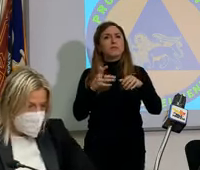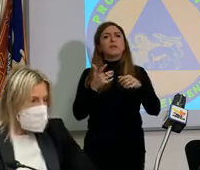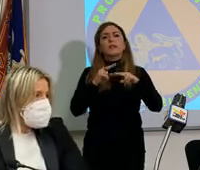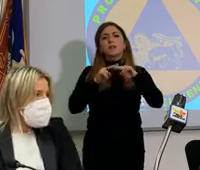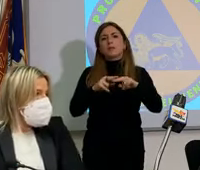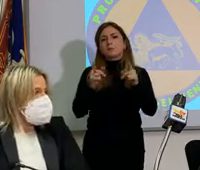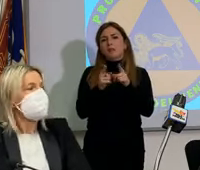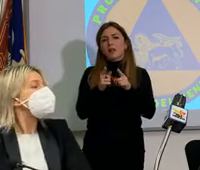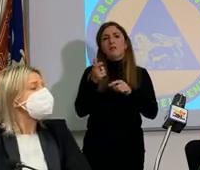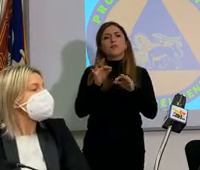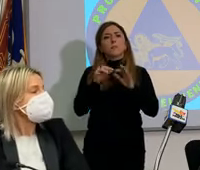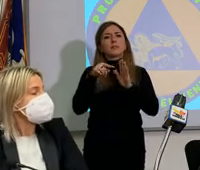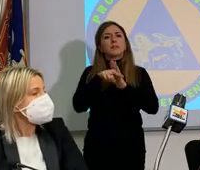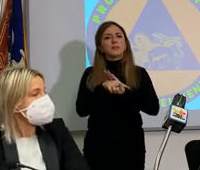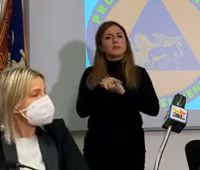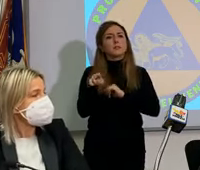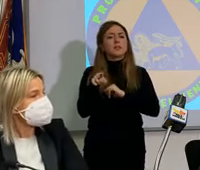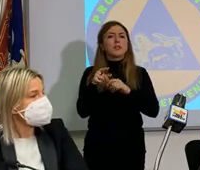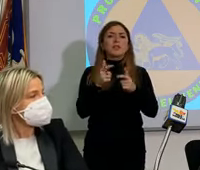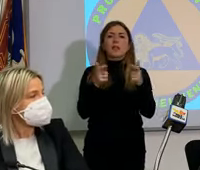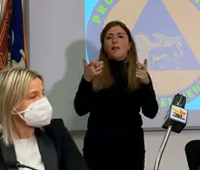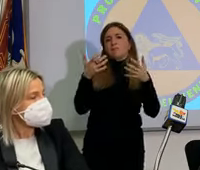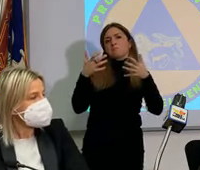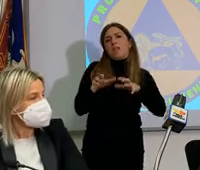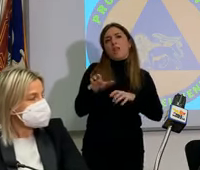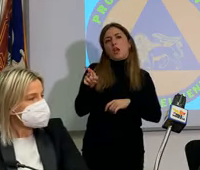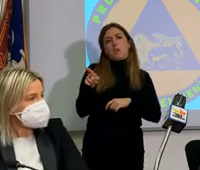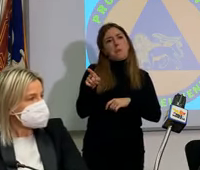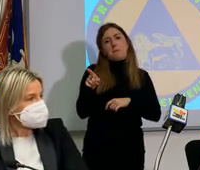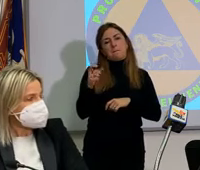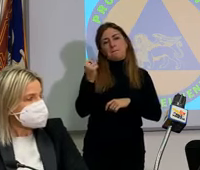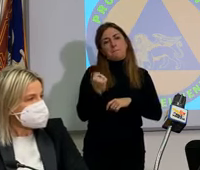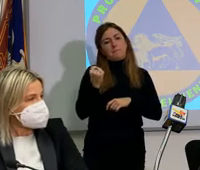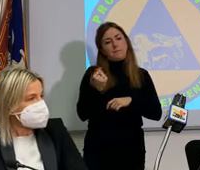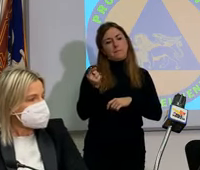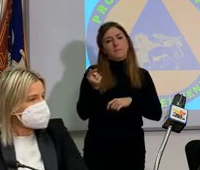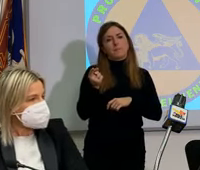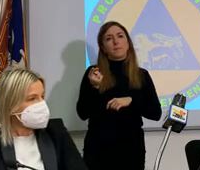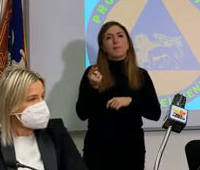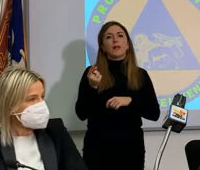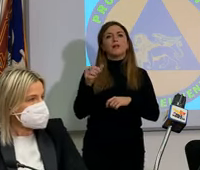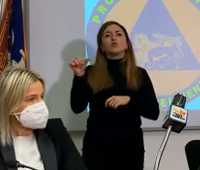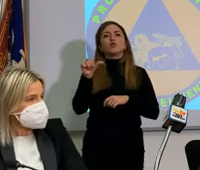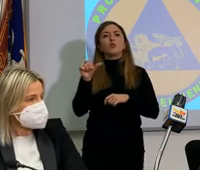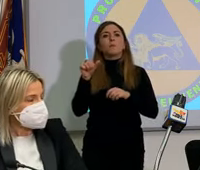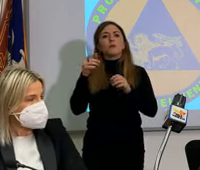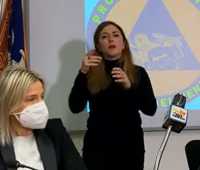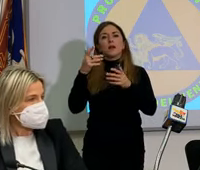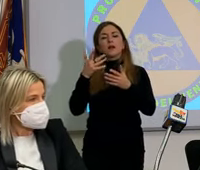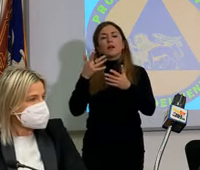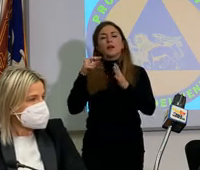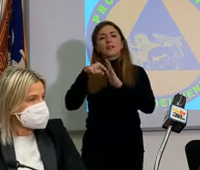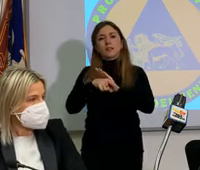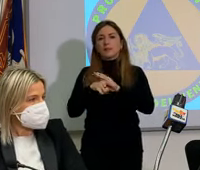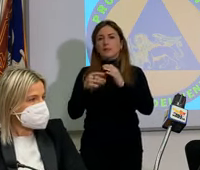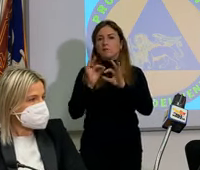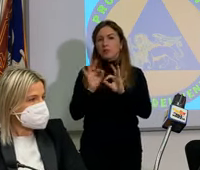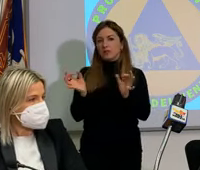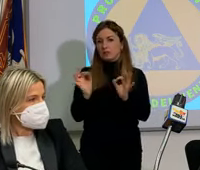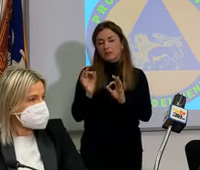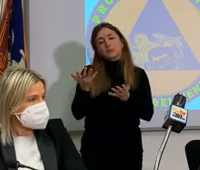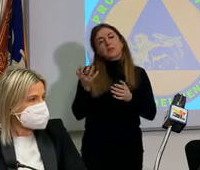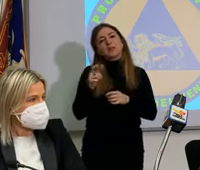terapia intensiva entrano pazienti meno gravi non avevamo ancora le sub intensive regime e quindi entravano in terapia intensiva